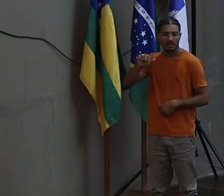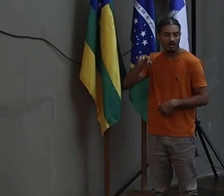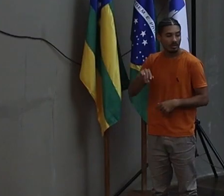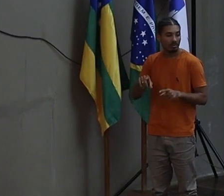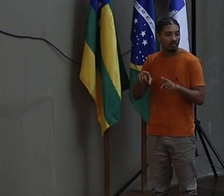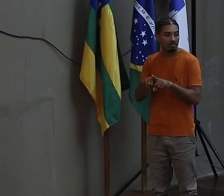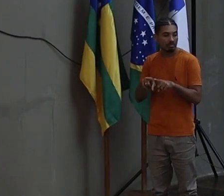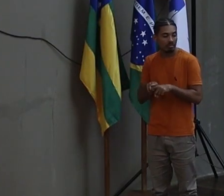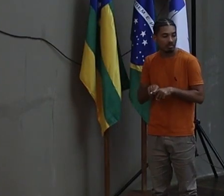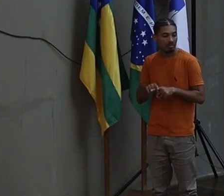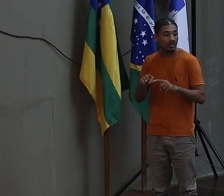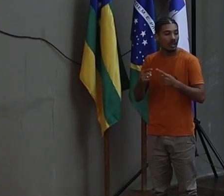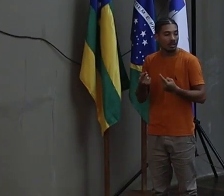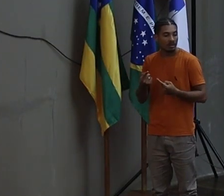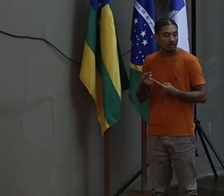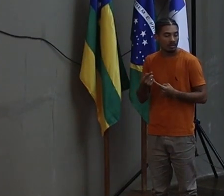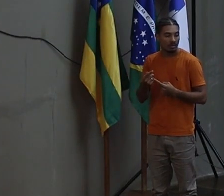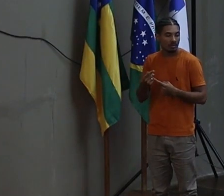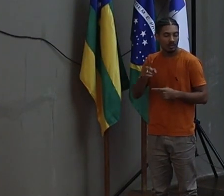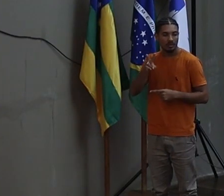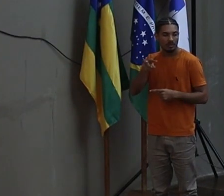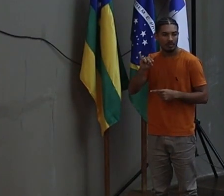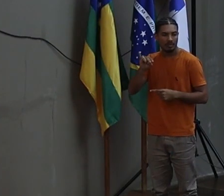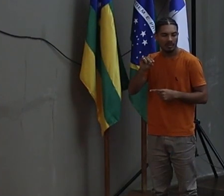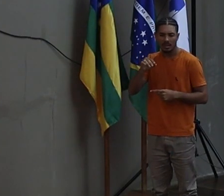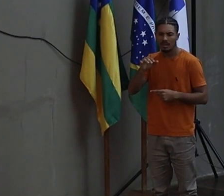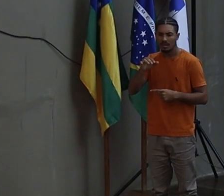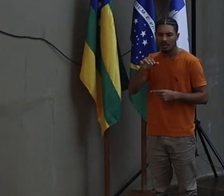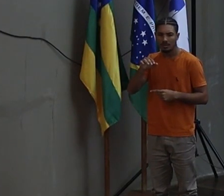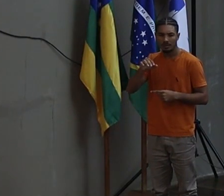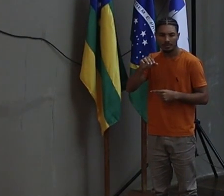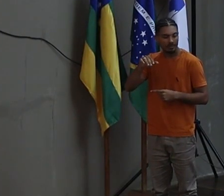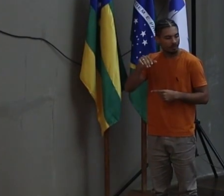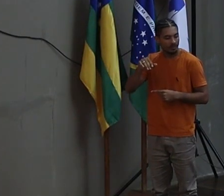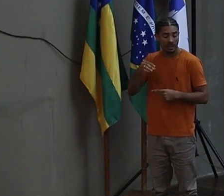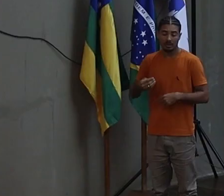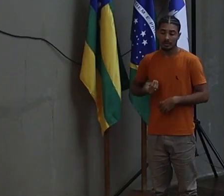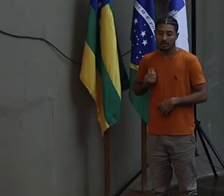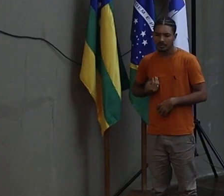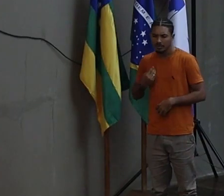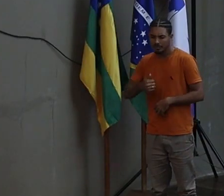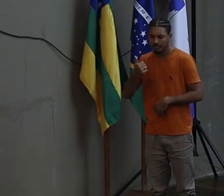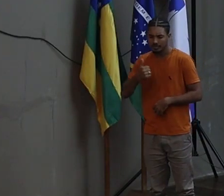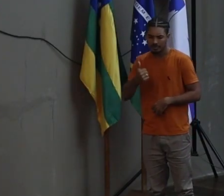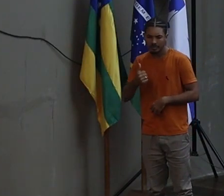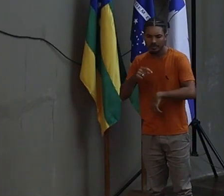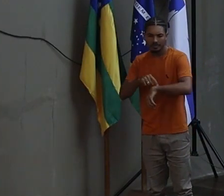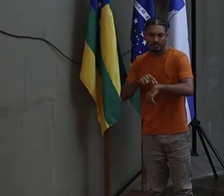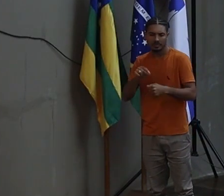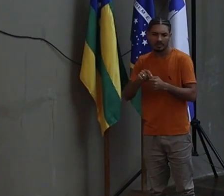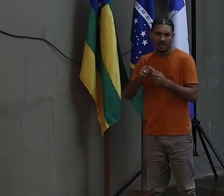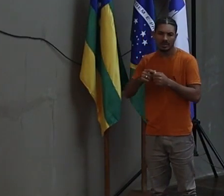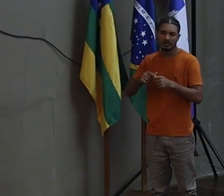Lefa esteve lá fazendo esse vídeo. Então, naquele primeiro momento, a gente fez esse trabalho da memória,